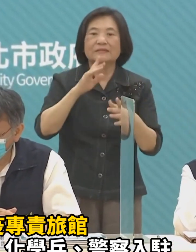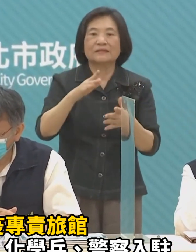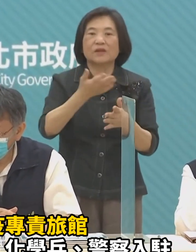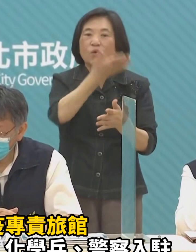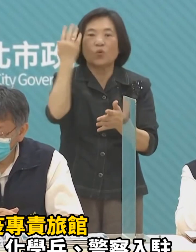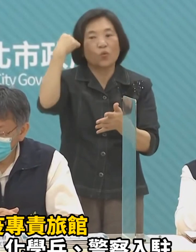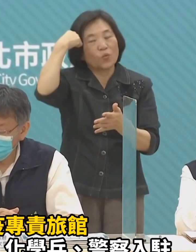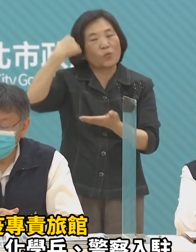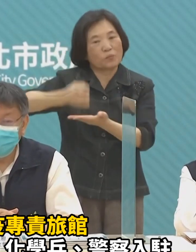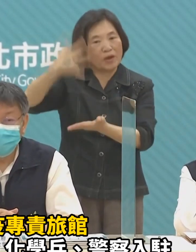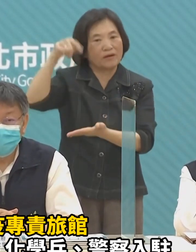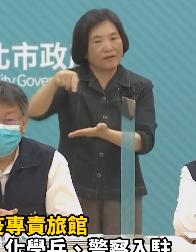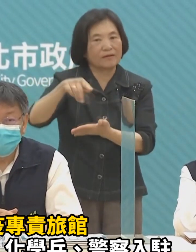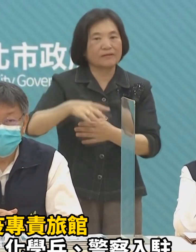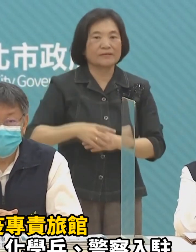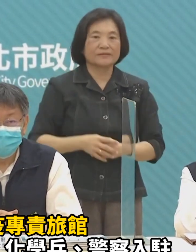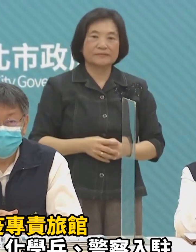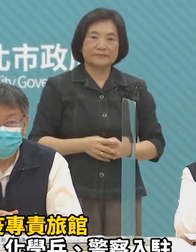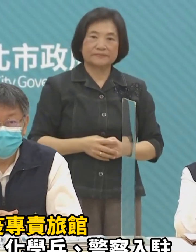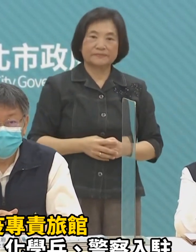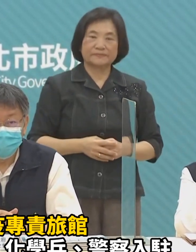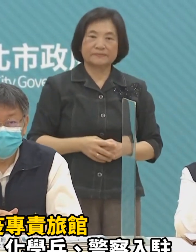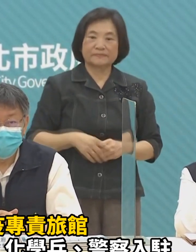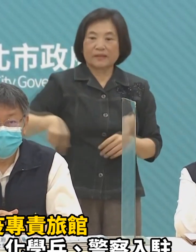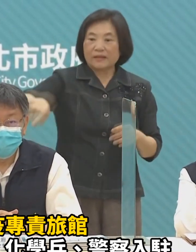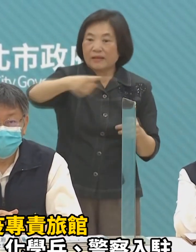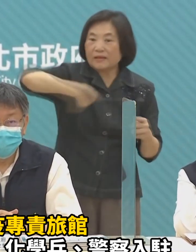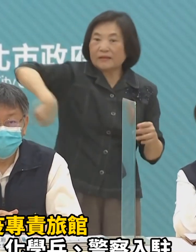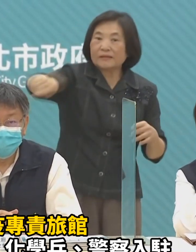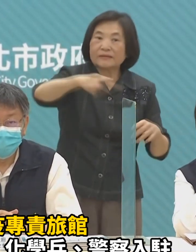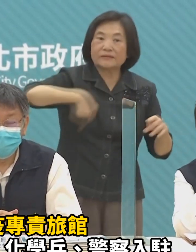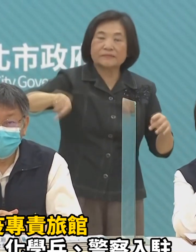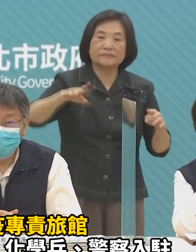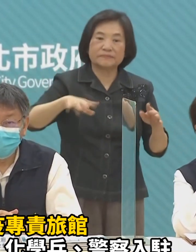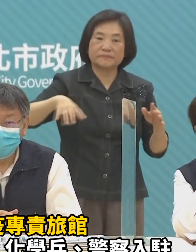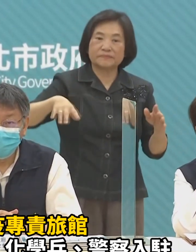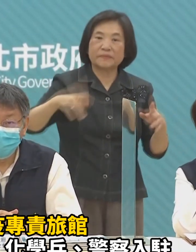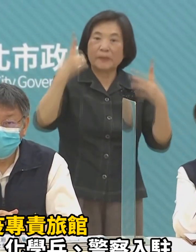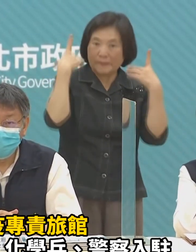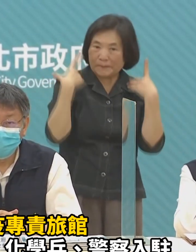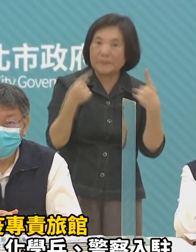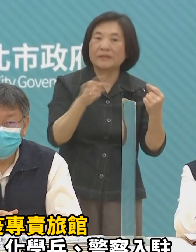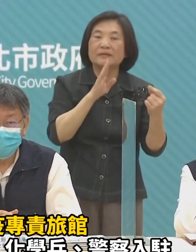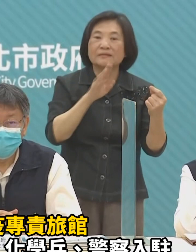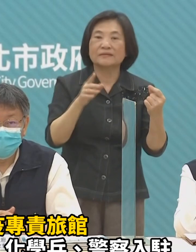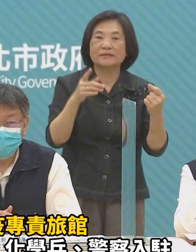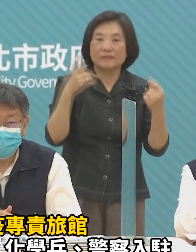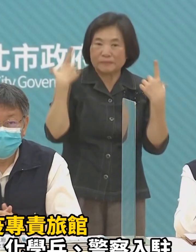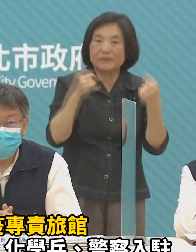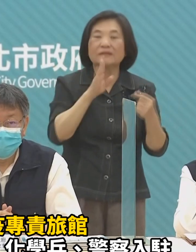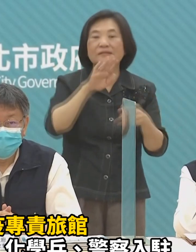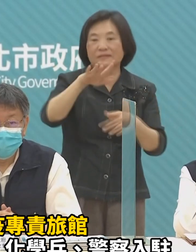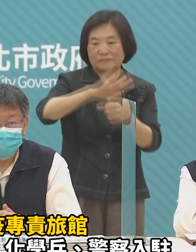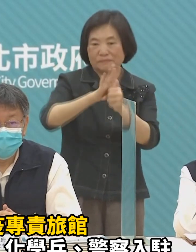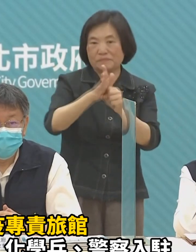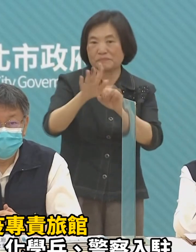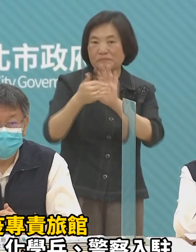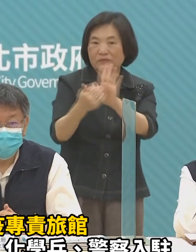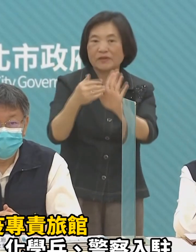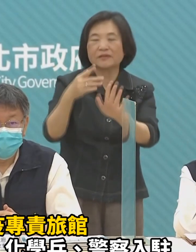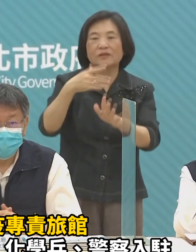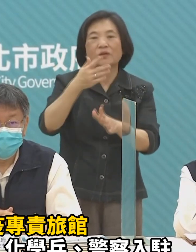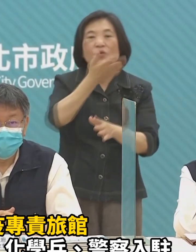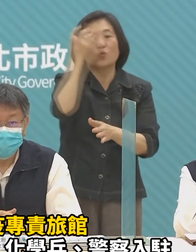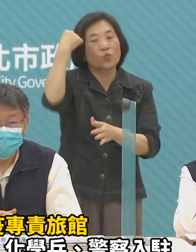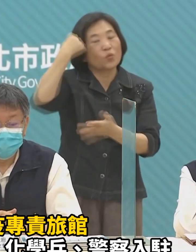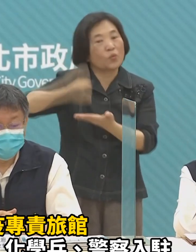责旅馆。那这些地方，它的场域里面，它原来是我们的防疫旅馆。那防疫旅馆原